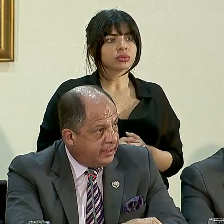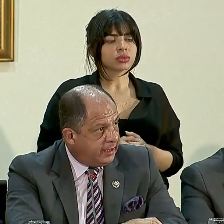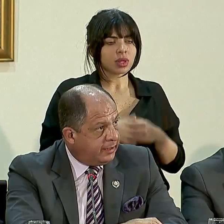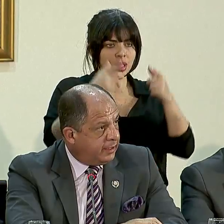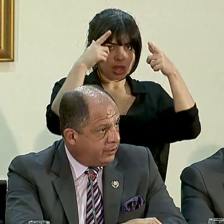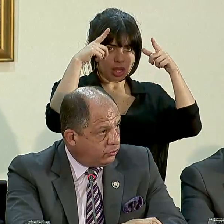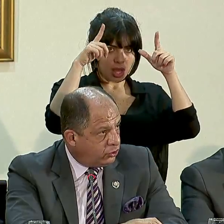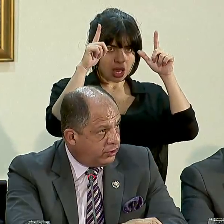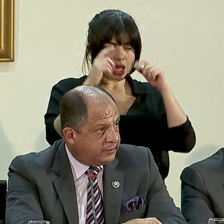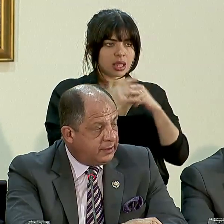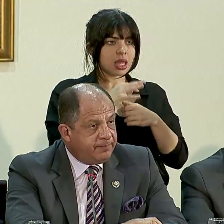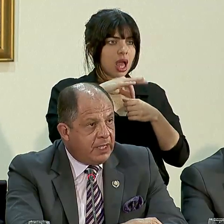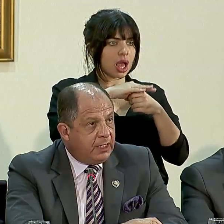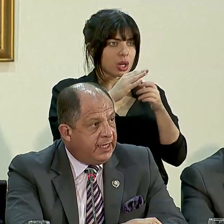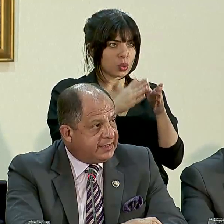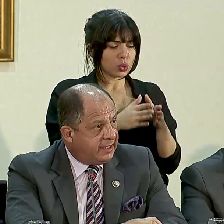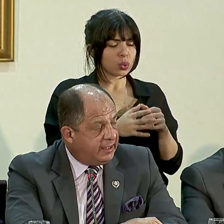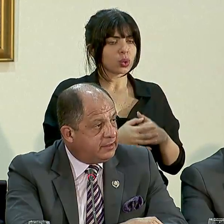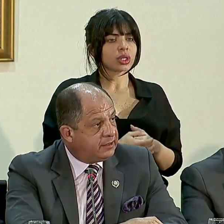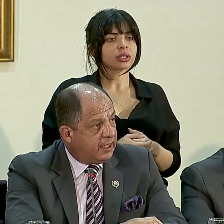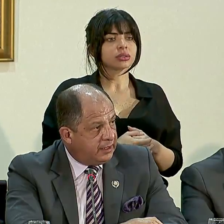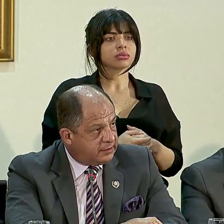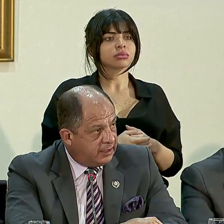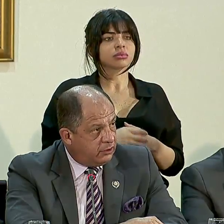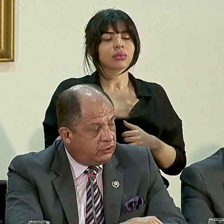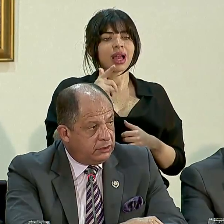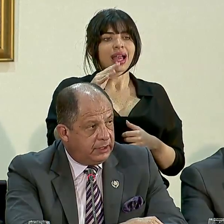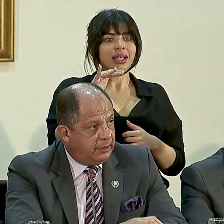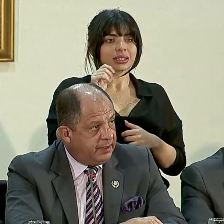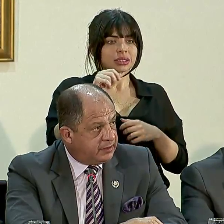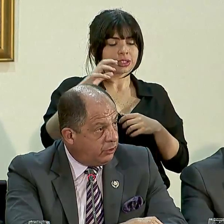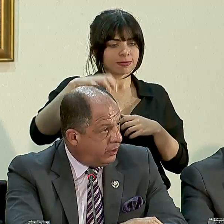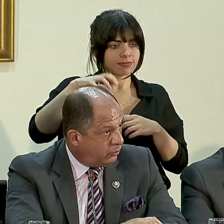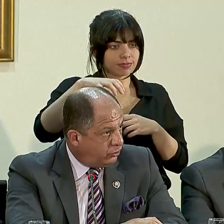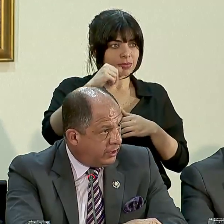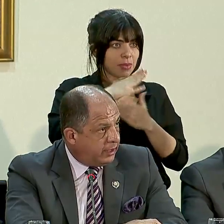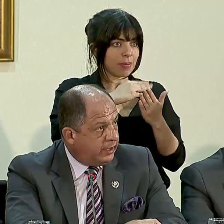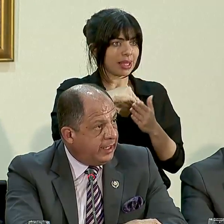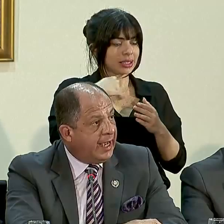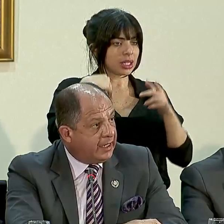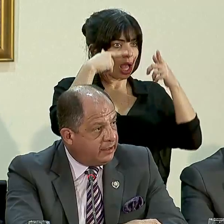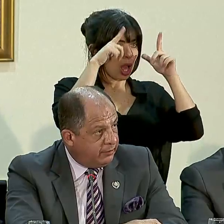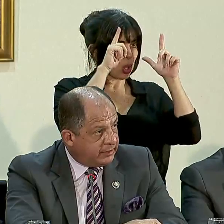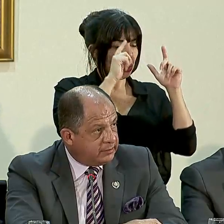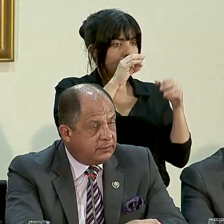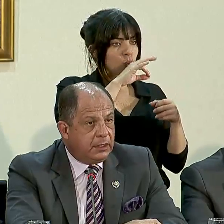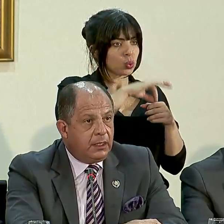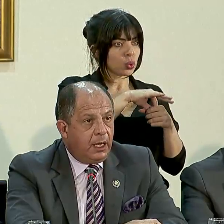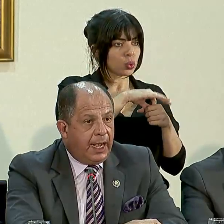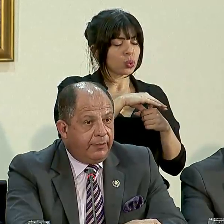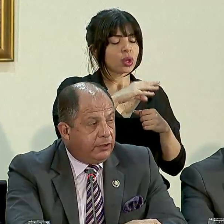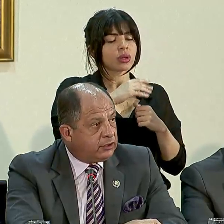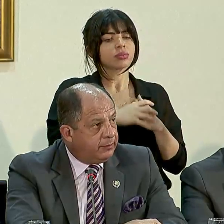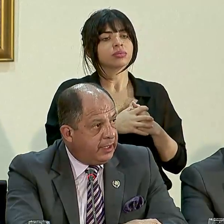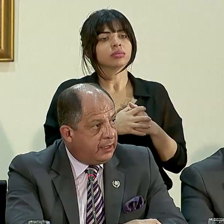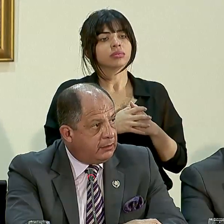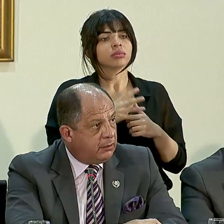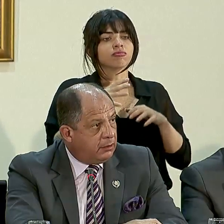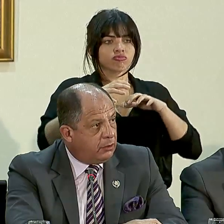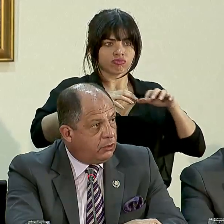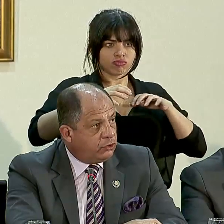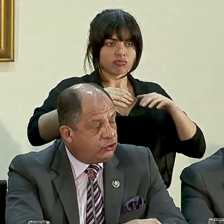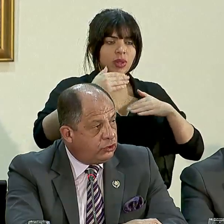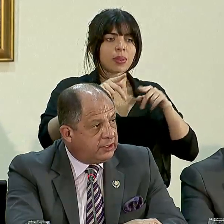de ganadería y de agricultores. Las agencias han estado del Ministerio de Agricultura y Ganadería activas. Ha habido